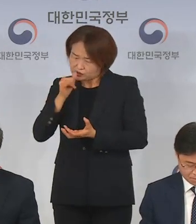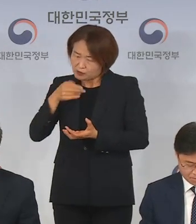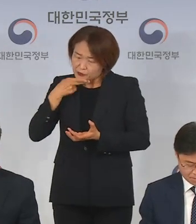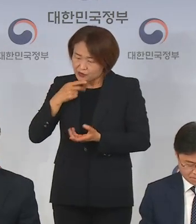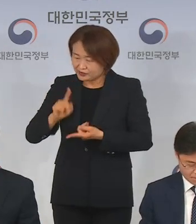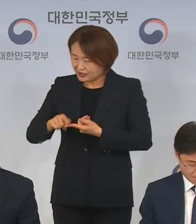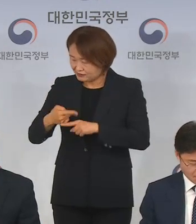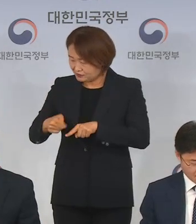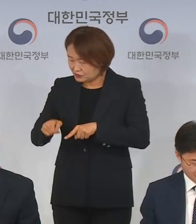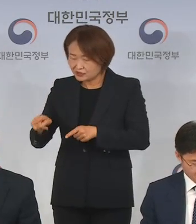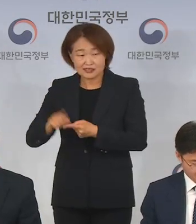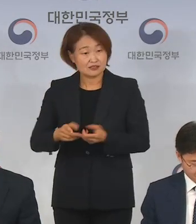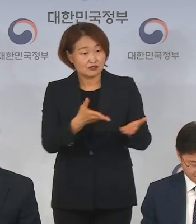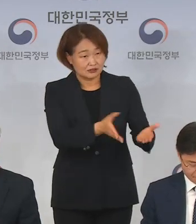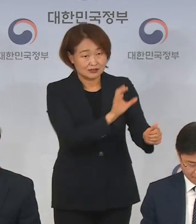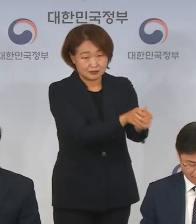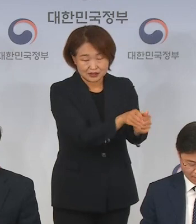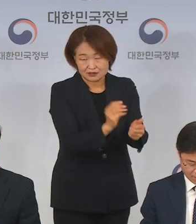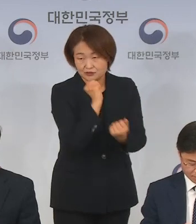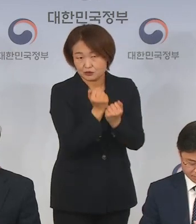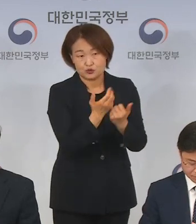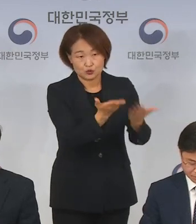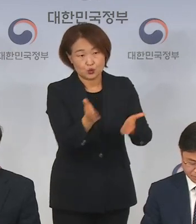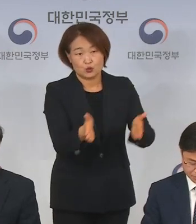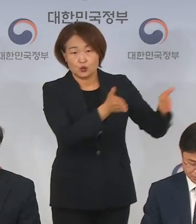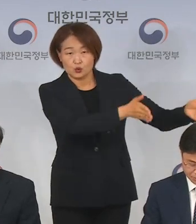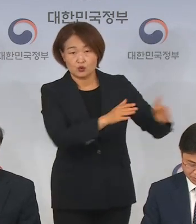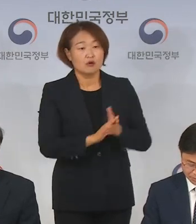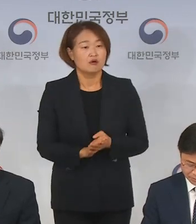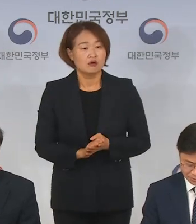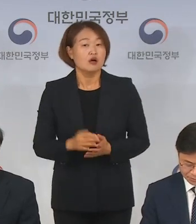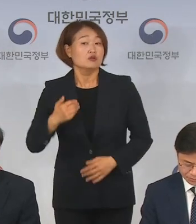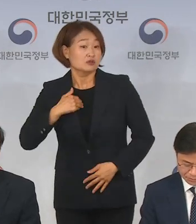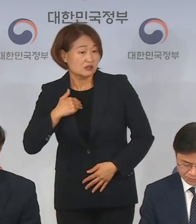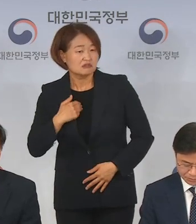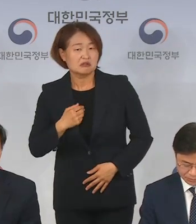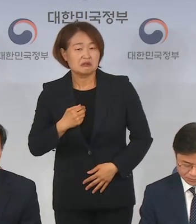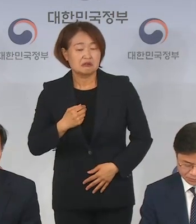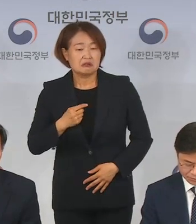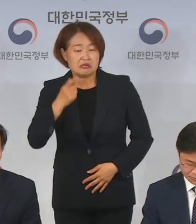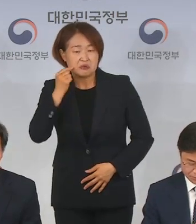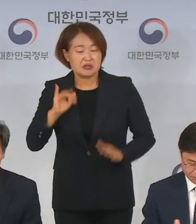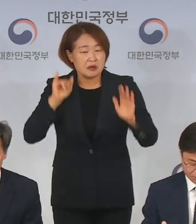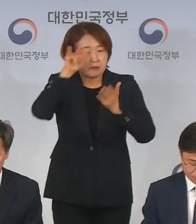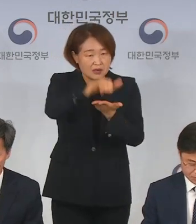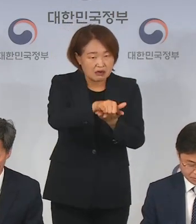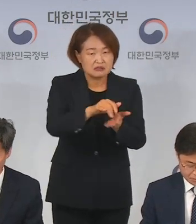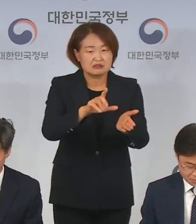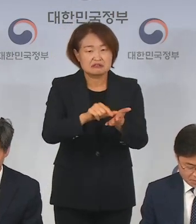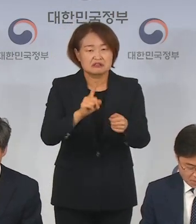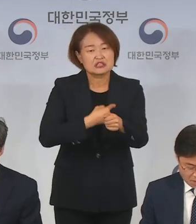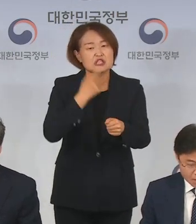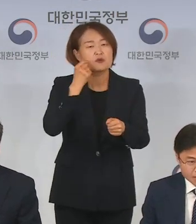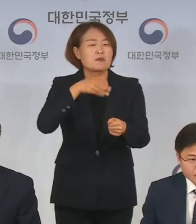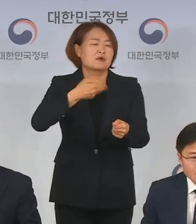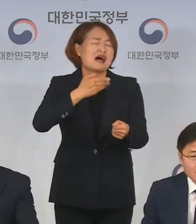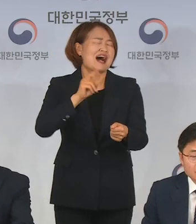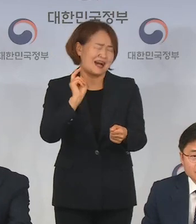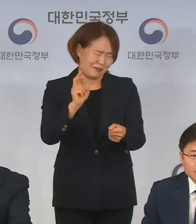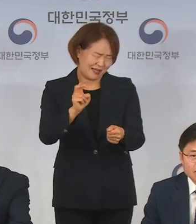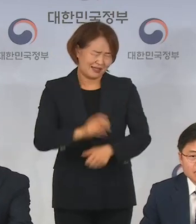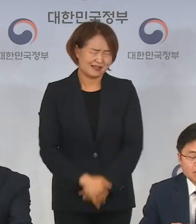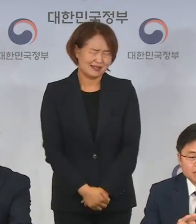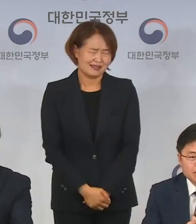드리고 식재료 부분은 현장에 가면 당연히 현지 음식을 먹지 않겠습니까? 그걸로 답변을 가름하겠습니다.